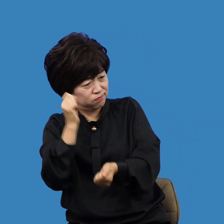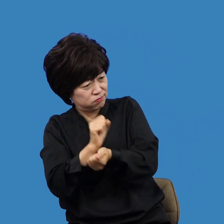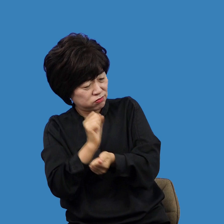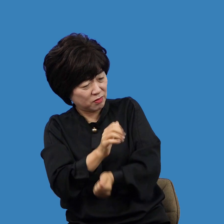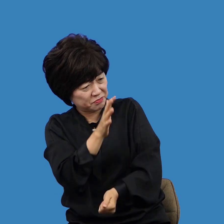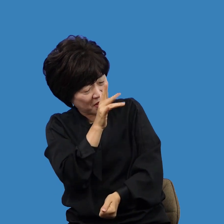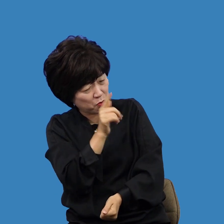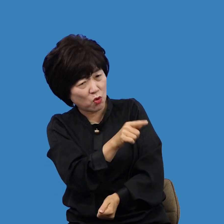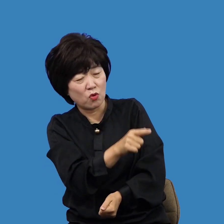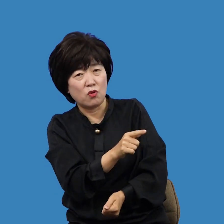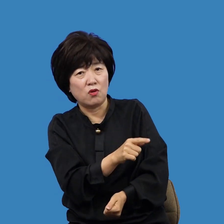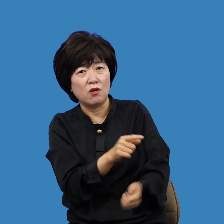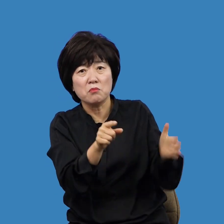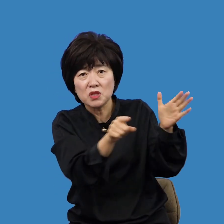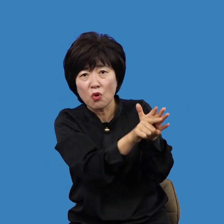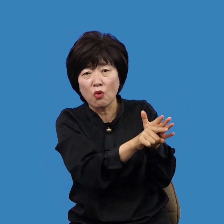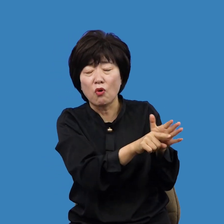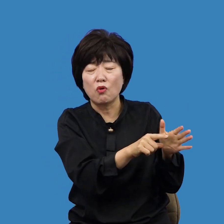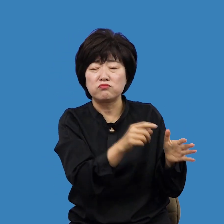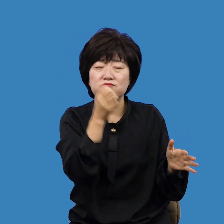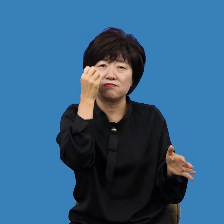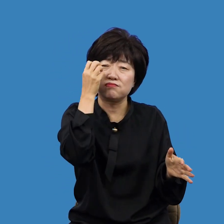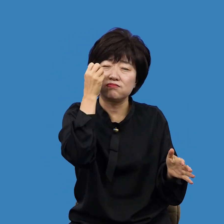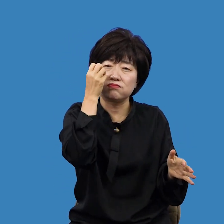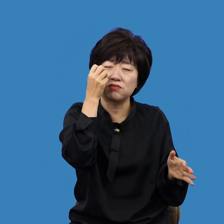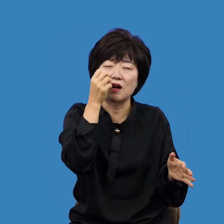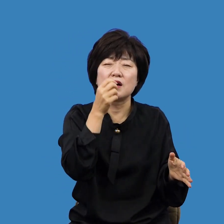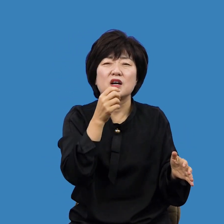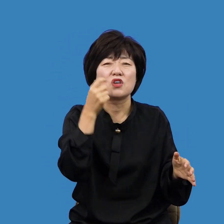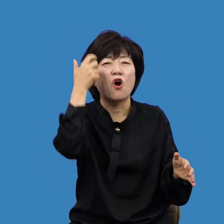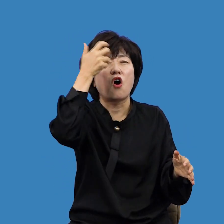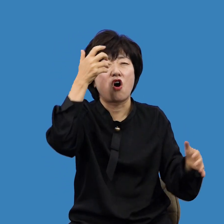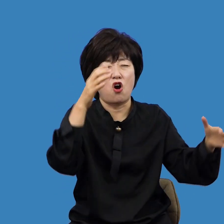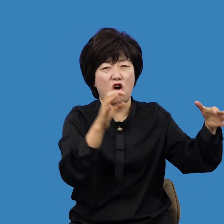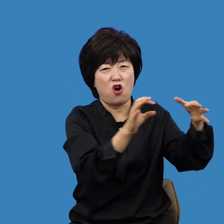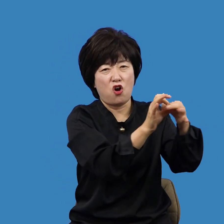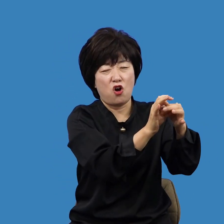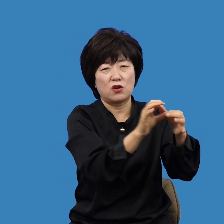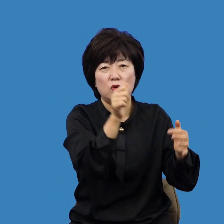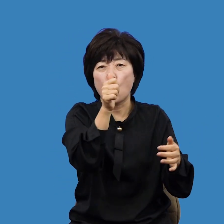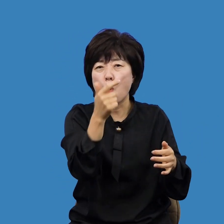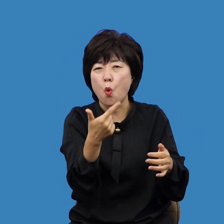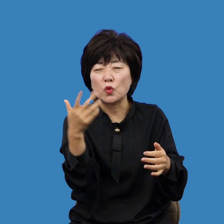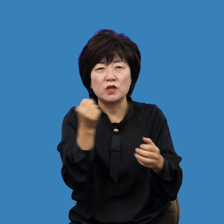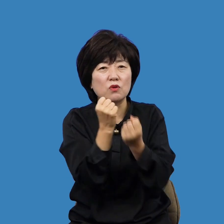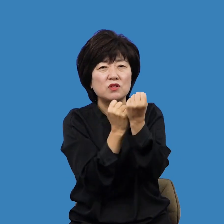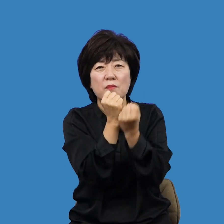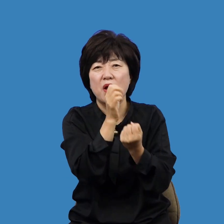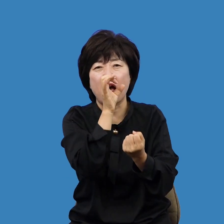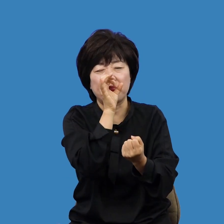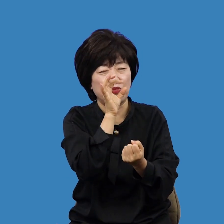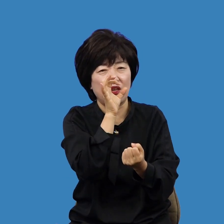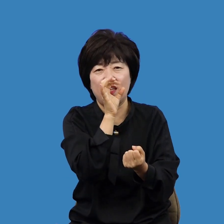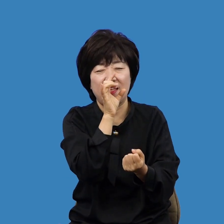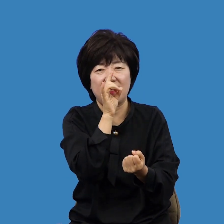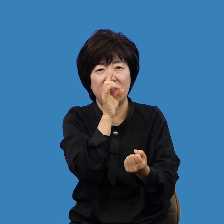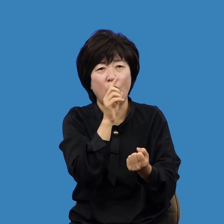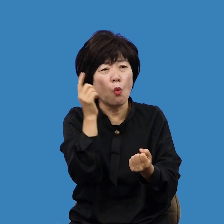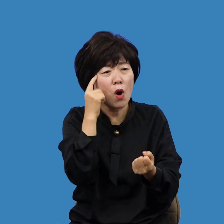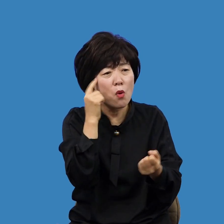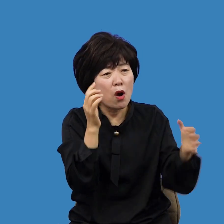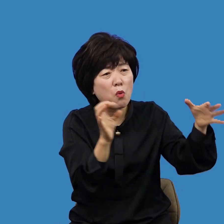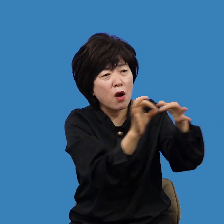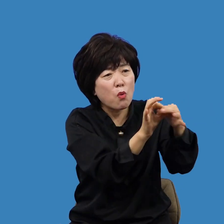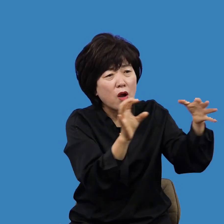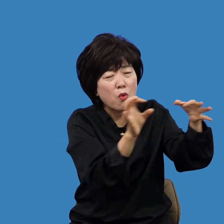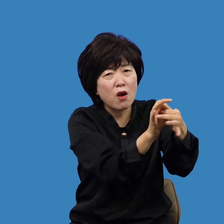어떻게 믿지? 그런데 믿잖아. 이게 뭐예요? 영이라는 거예요. 영. 혼으로는 설명이 안 되는 거야. 혼으로는 저 인간들이 왜 저러고 있지?